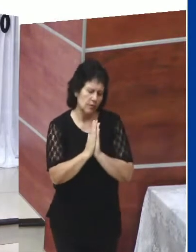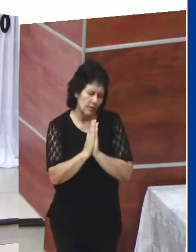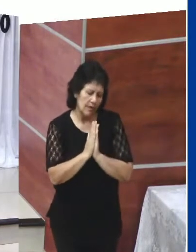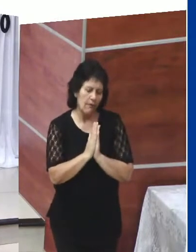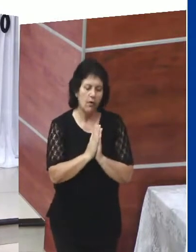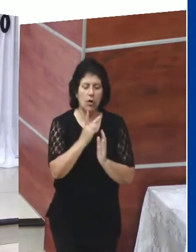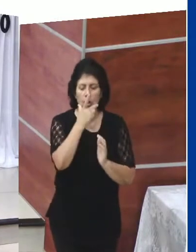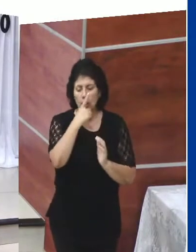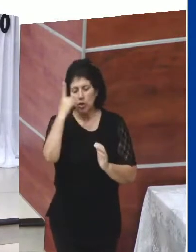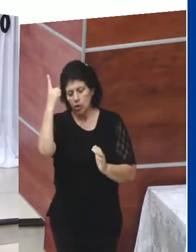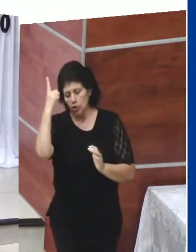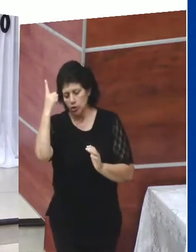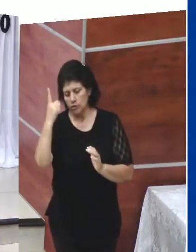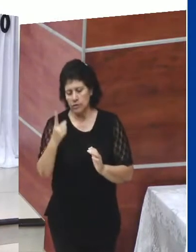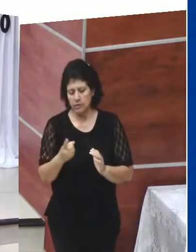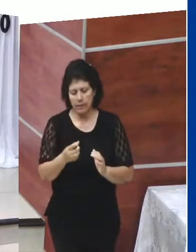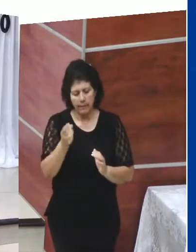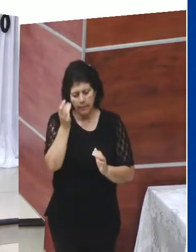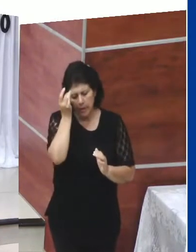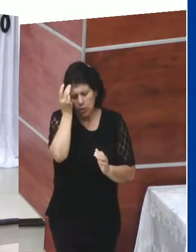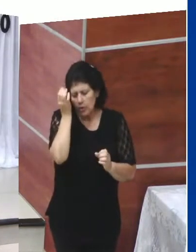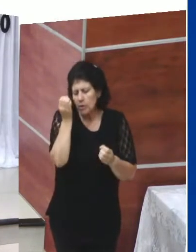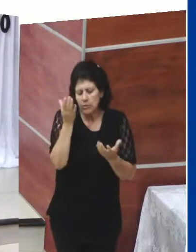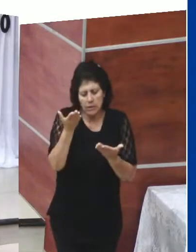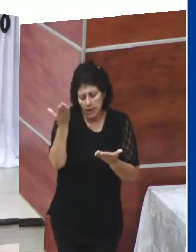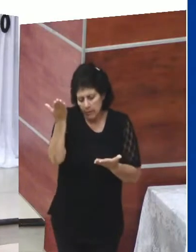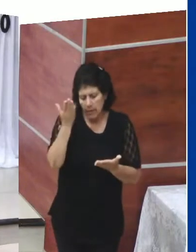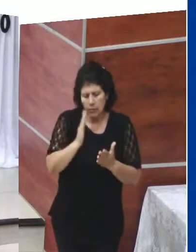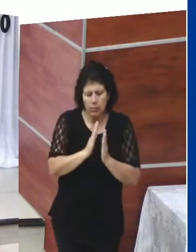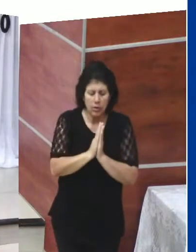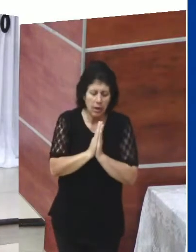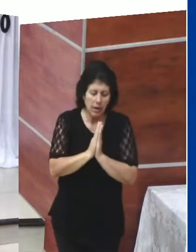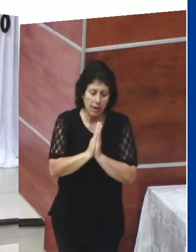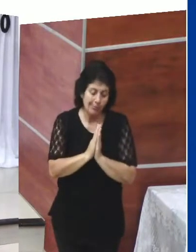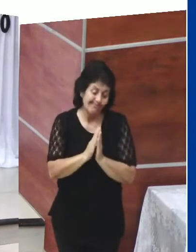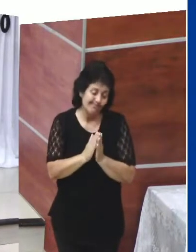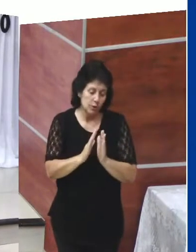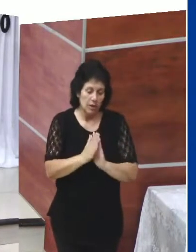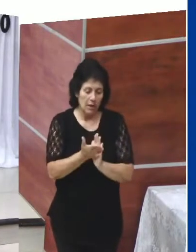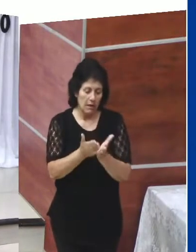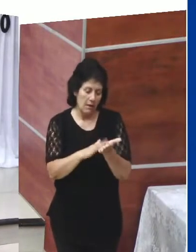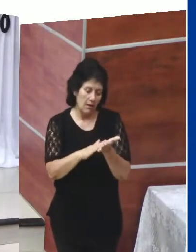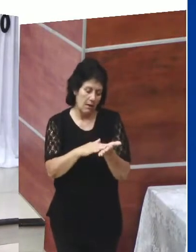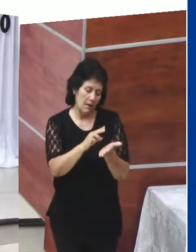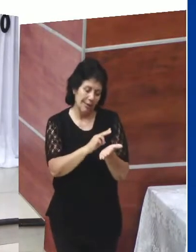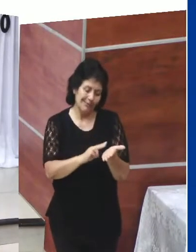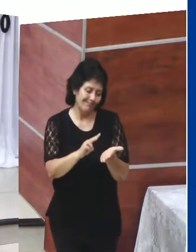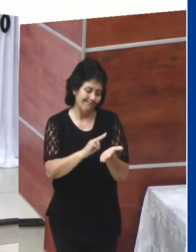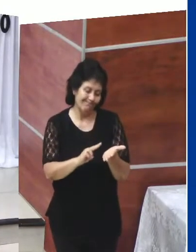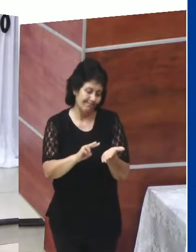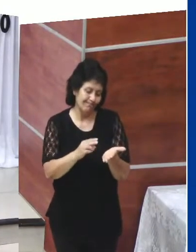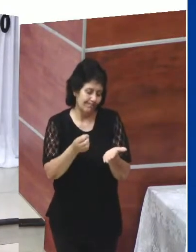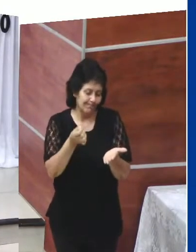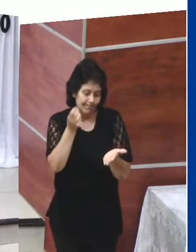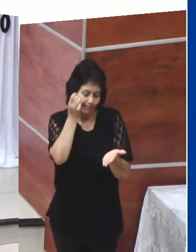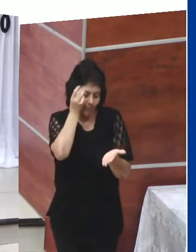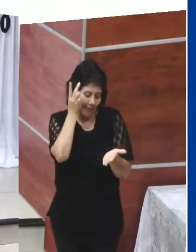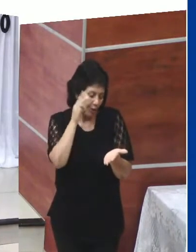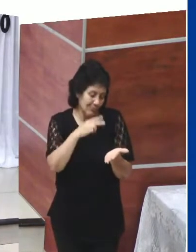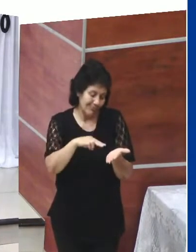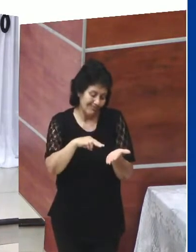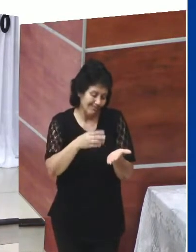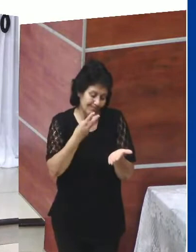Perdónanos por las veces que hemos obviado, omitido, olvidado, priorizado otra cosa en lugar de leer tu